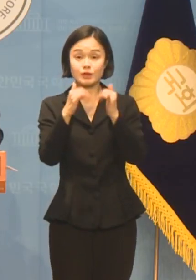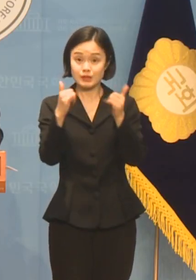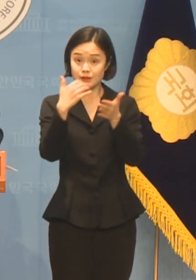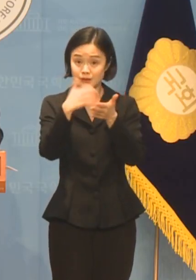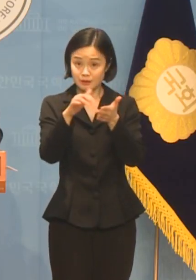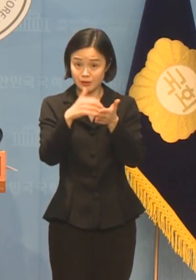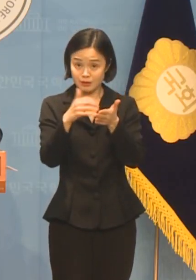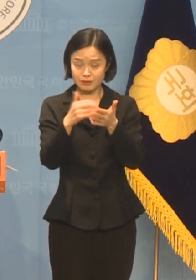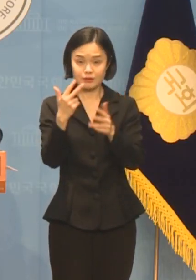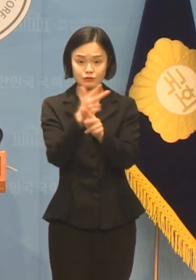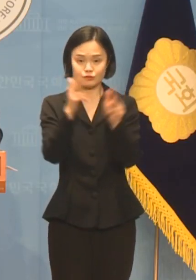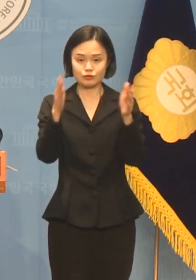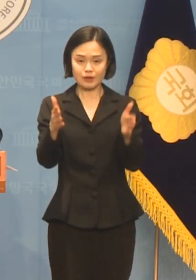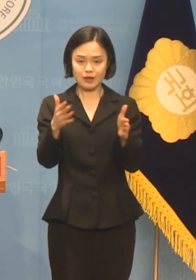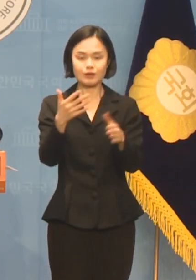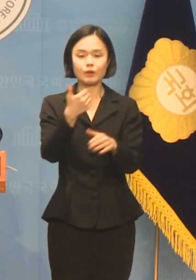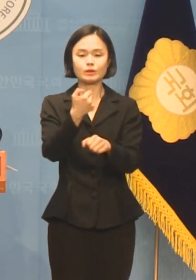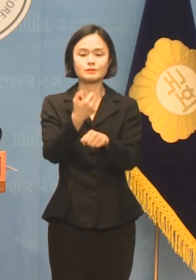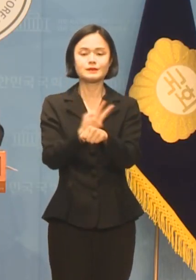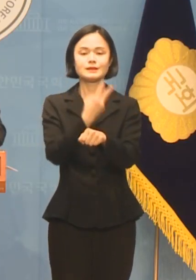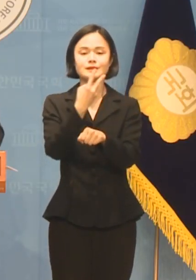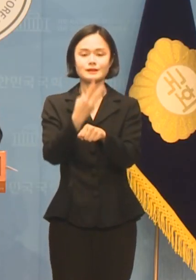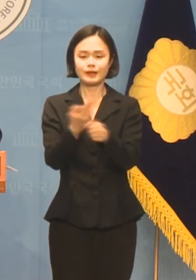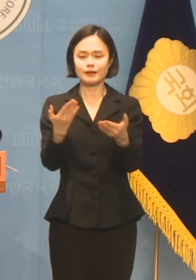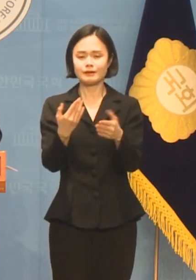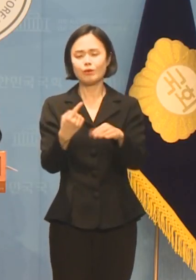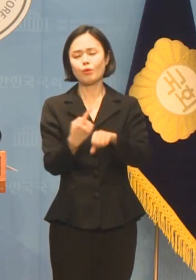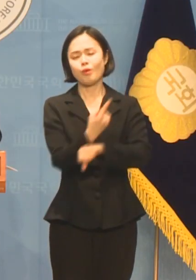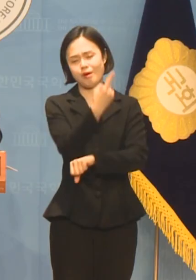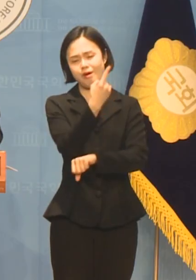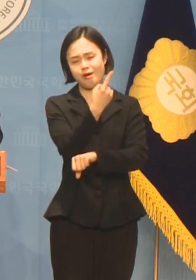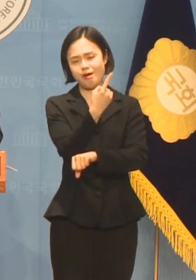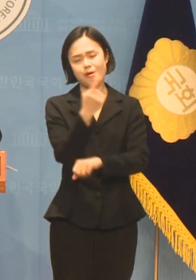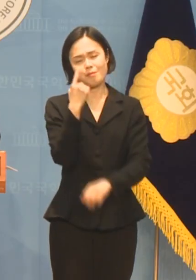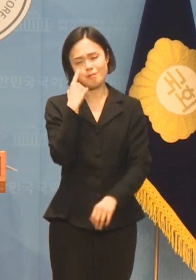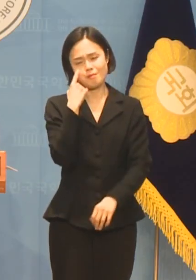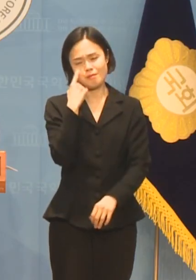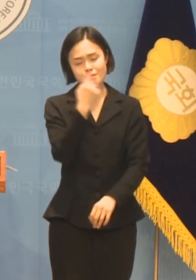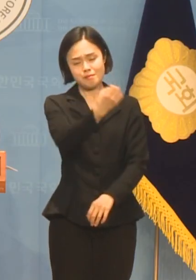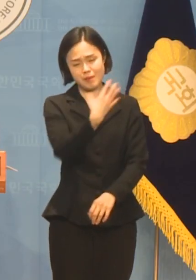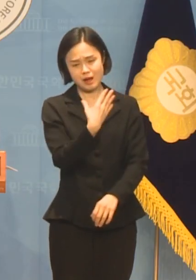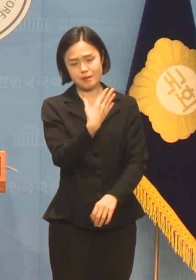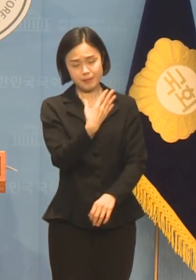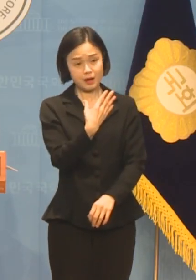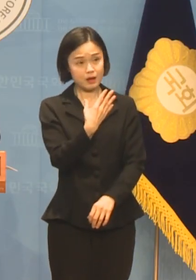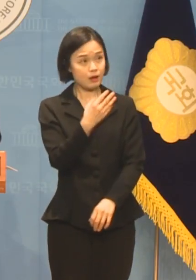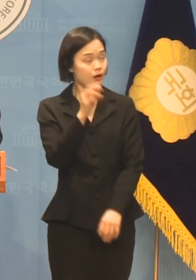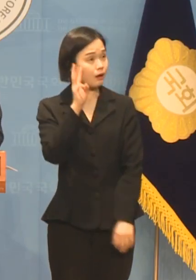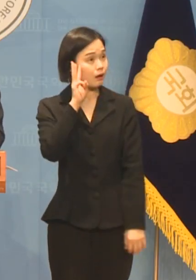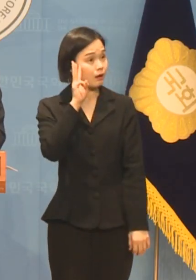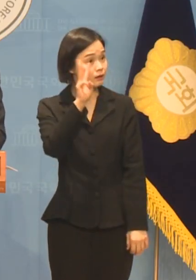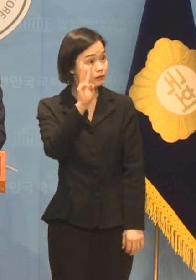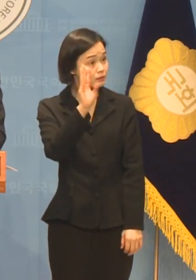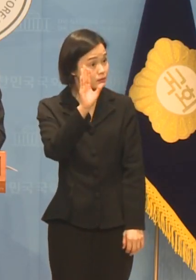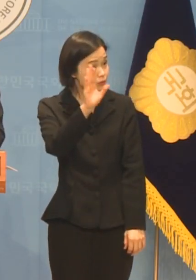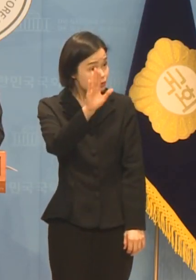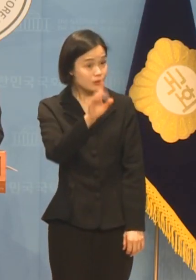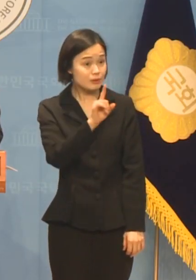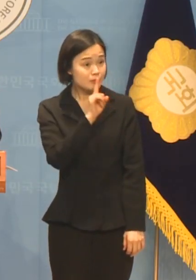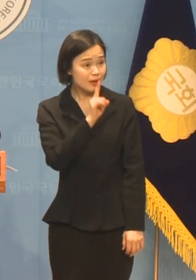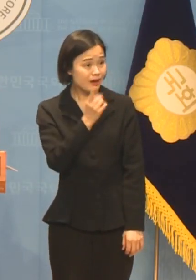52시간제를 예외적으로 적용하자는 발언을 한 지 불과 사흘 만에 원점으로 되돌아갔습니다.